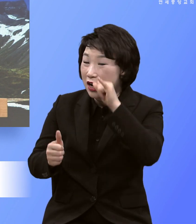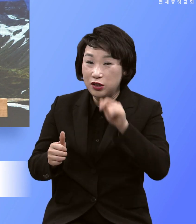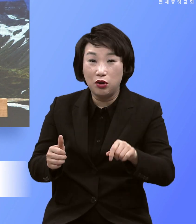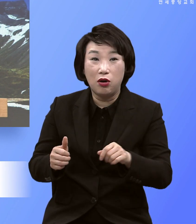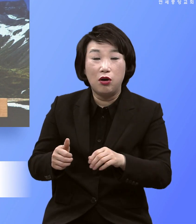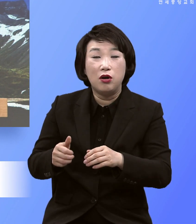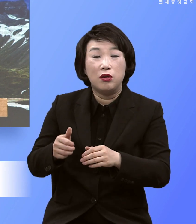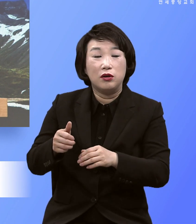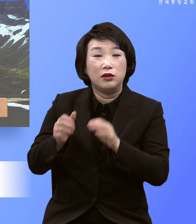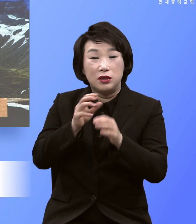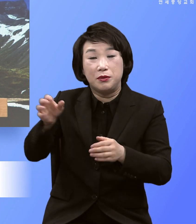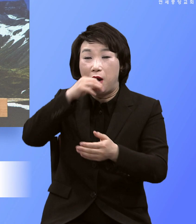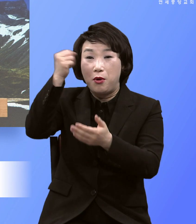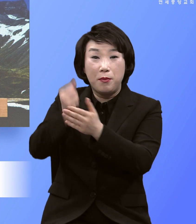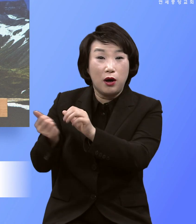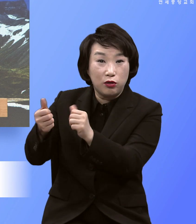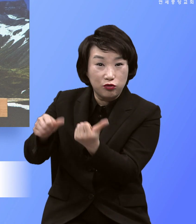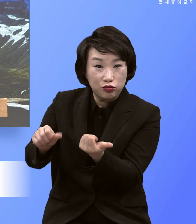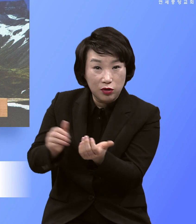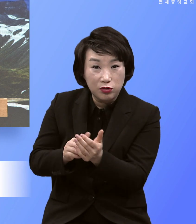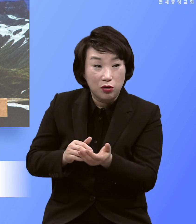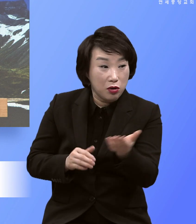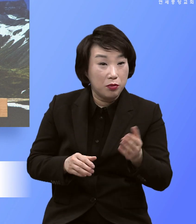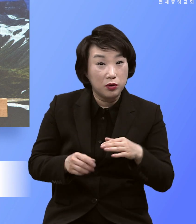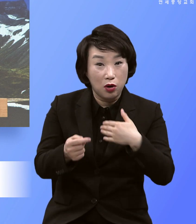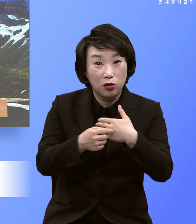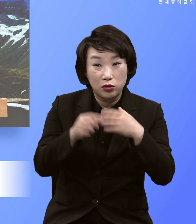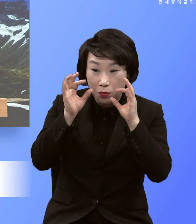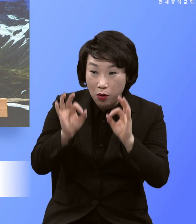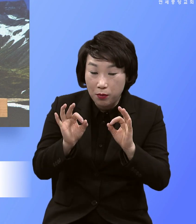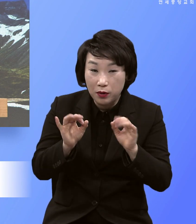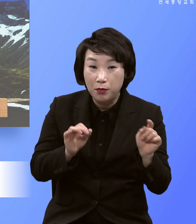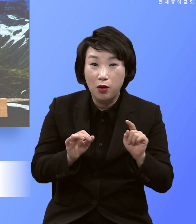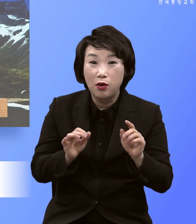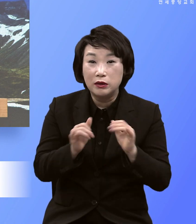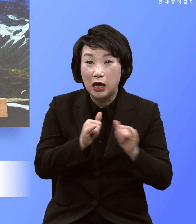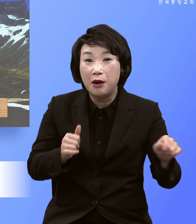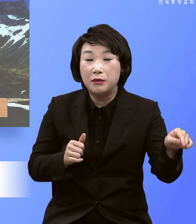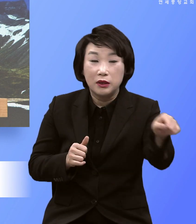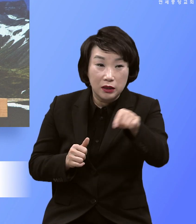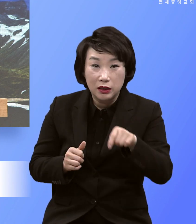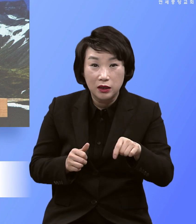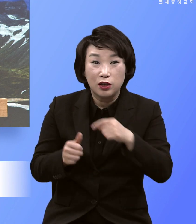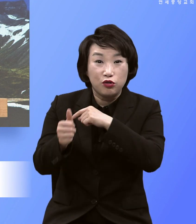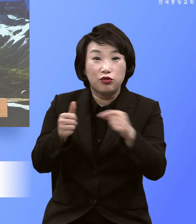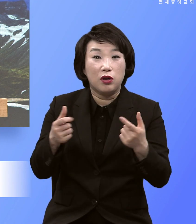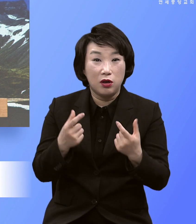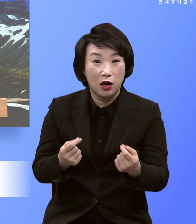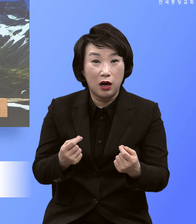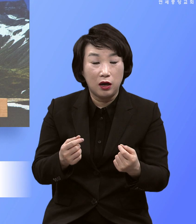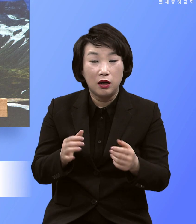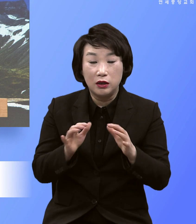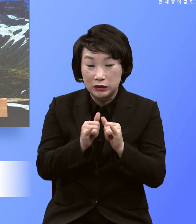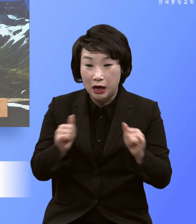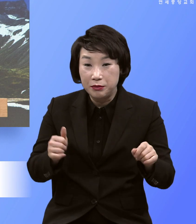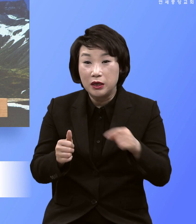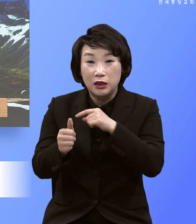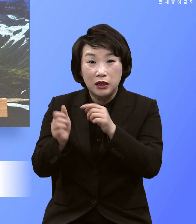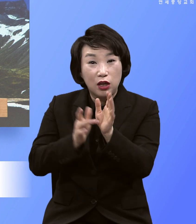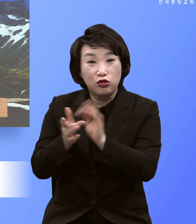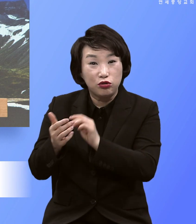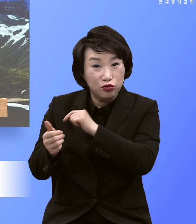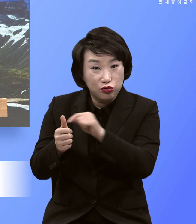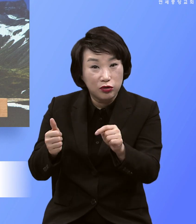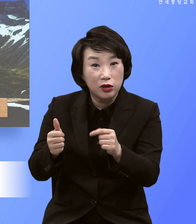죽였지만 겉으로 볼 때는 사람들이 죽인 것 같아요. 사람들이